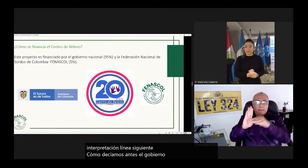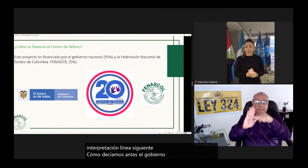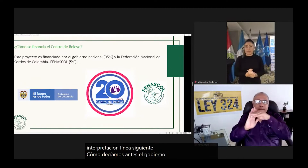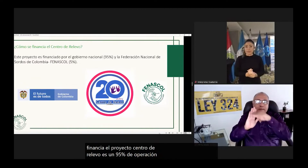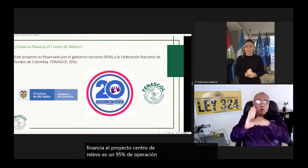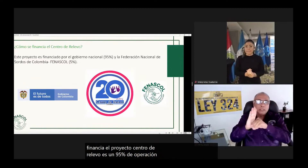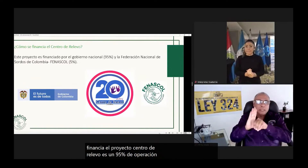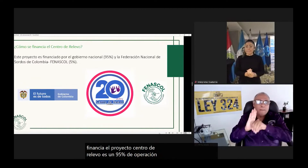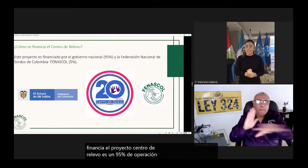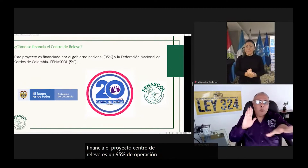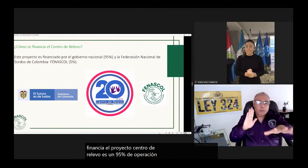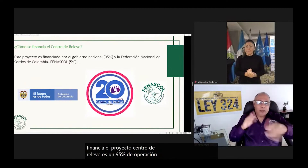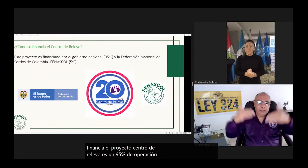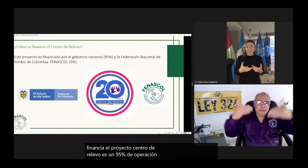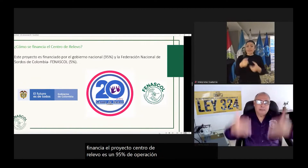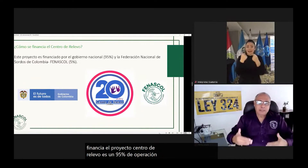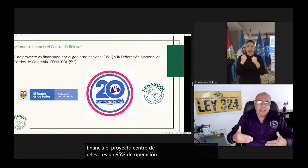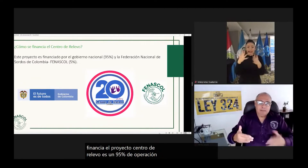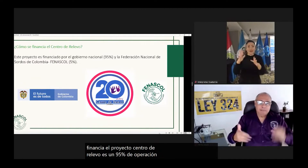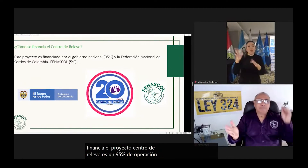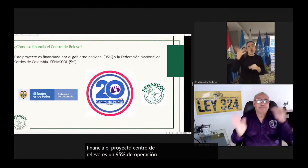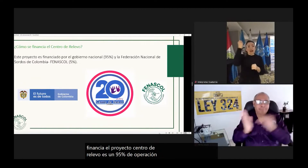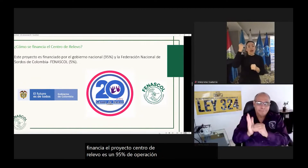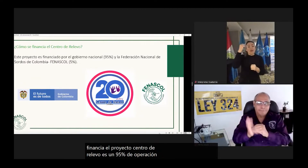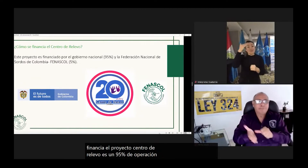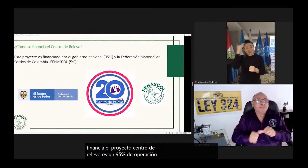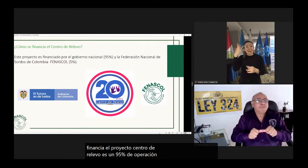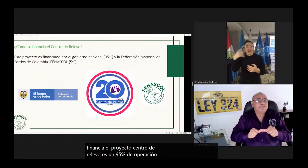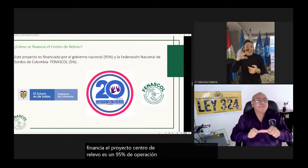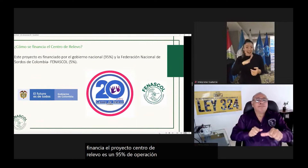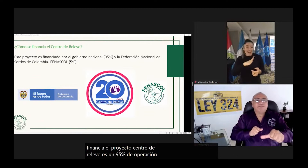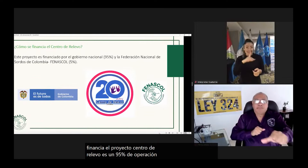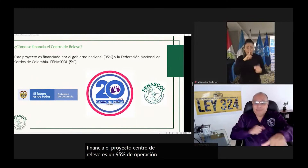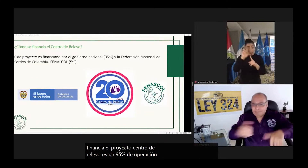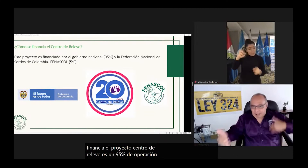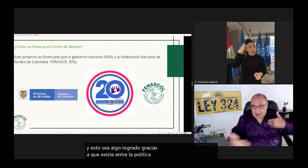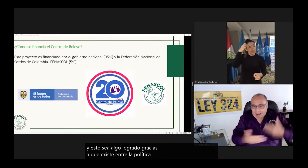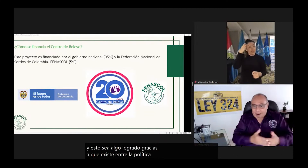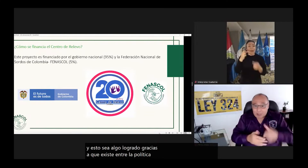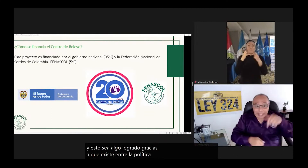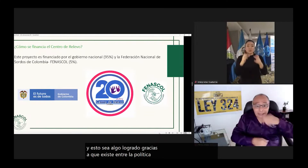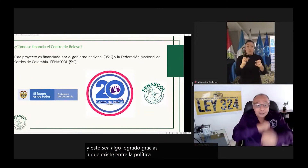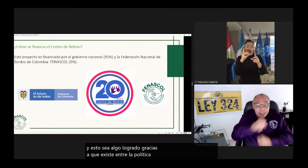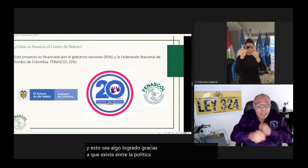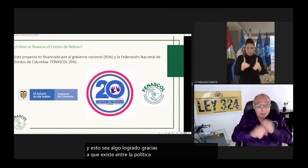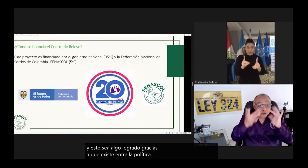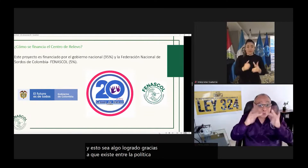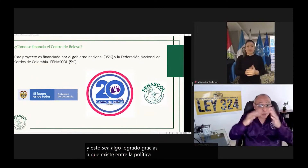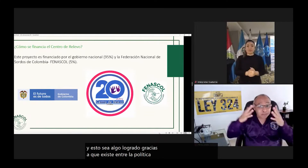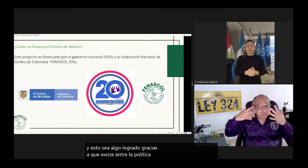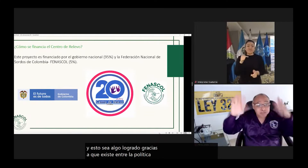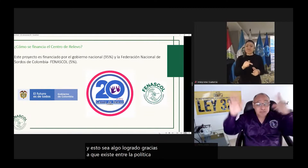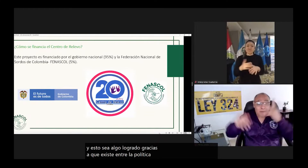Y esto se ha logrado gracias a que existe dentro de la política pública de discapacidad de este rubro. Esto